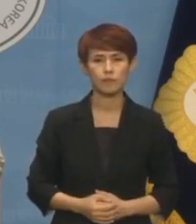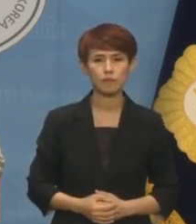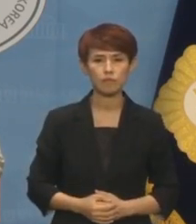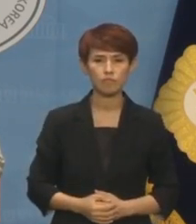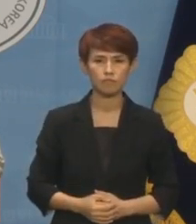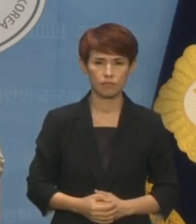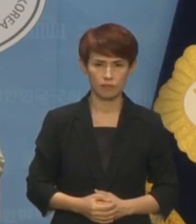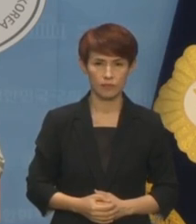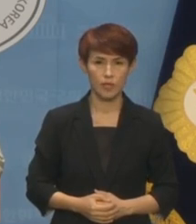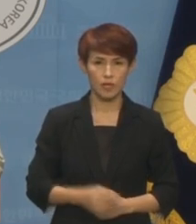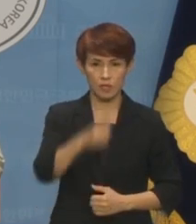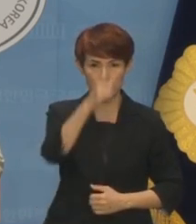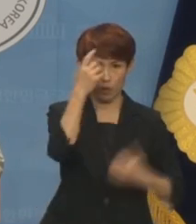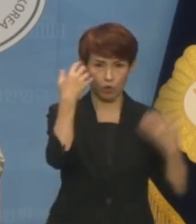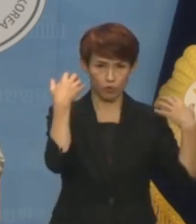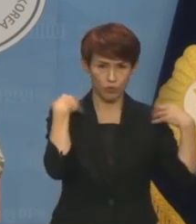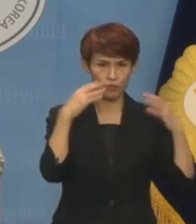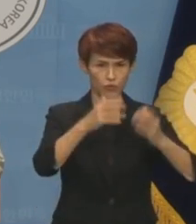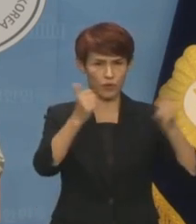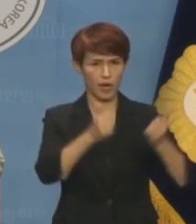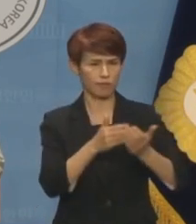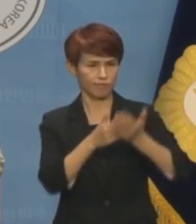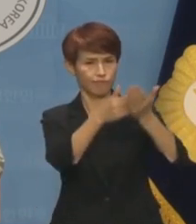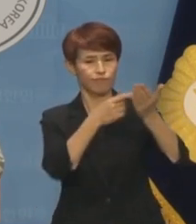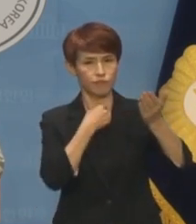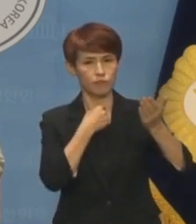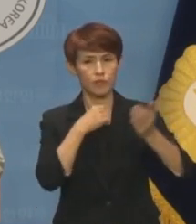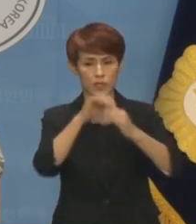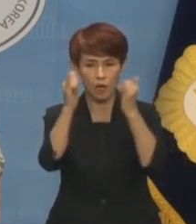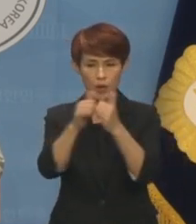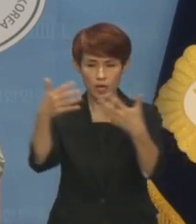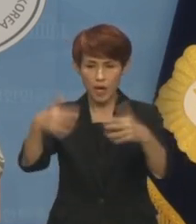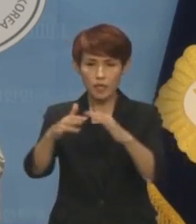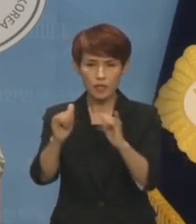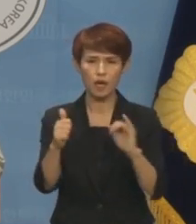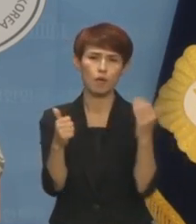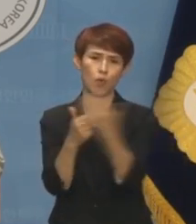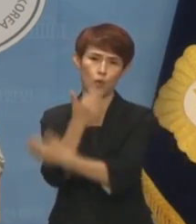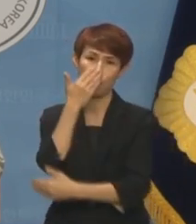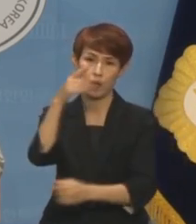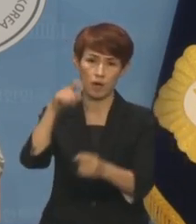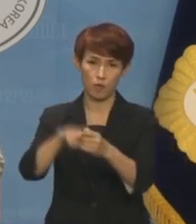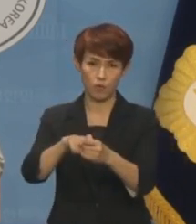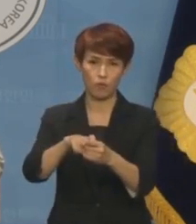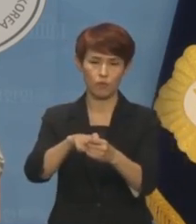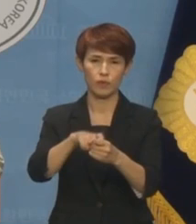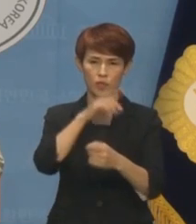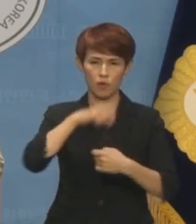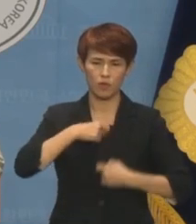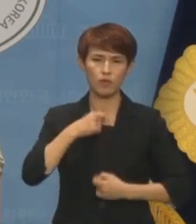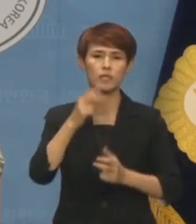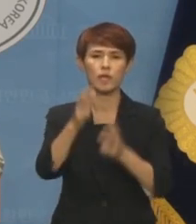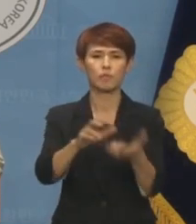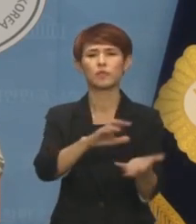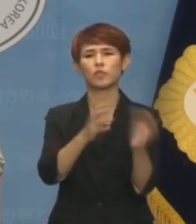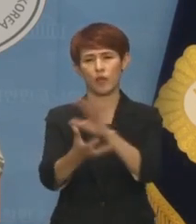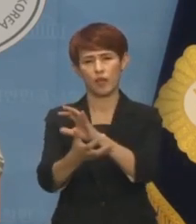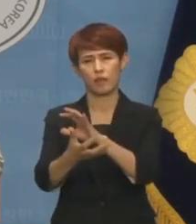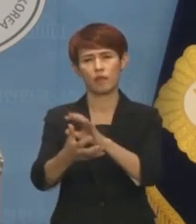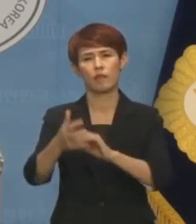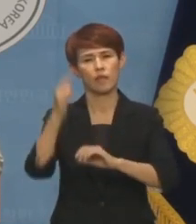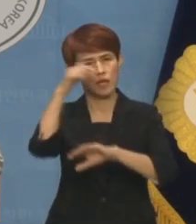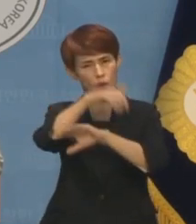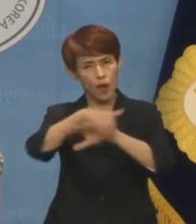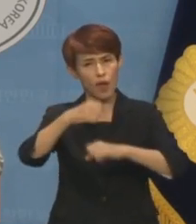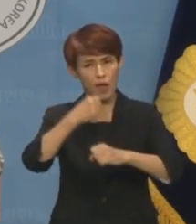엄중히 정부와 국회에 요구합니다. 사회적 약자들이 보호받을 수 있도록 정의로운 산업전환, 노동전환을 규율하는